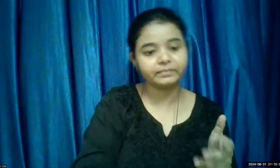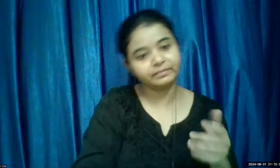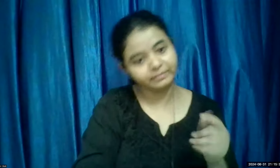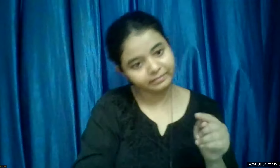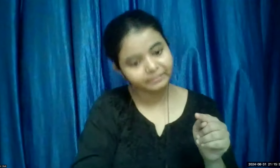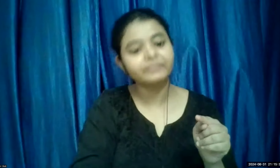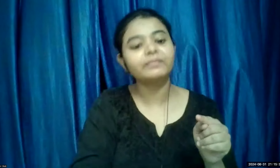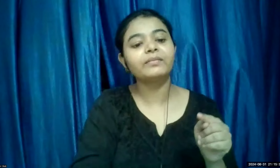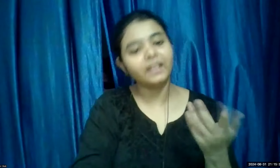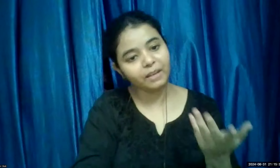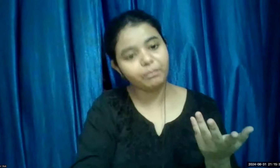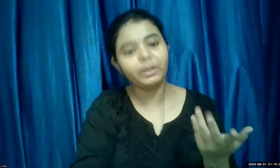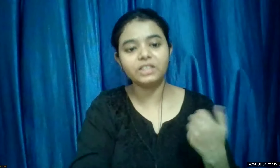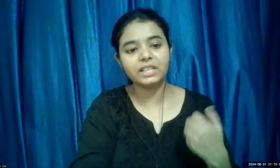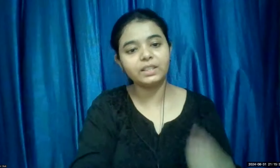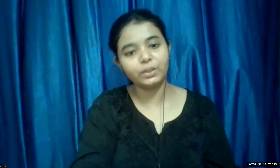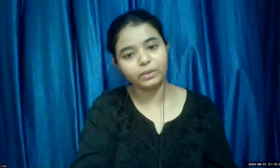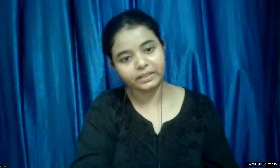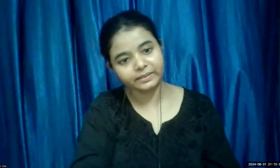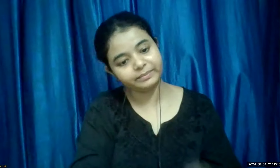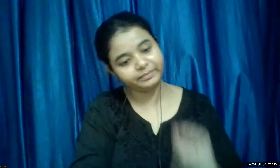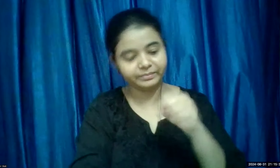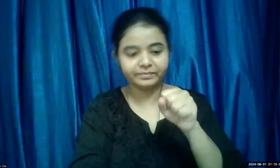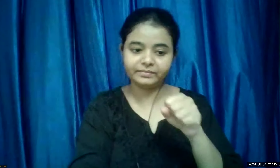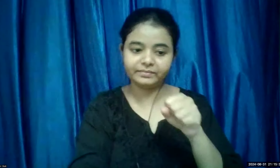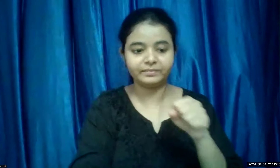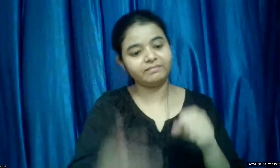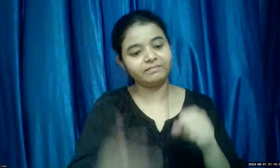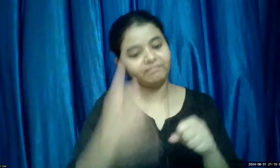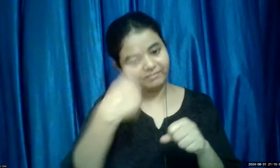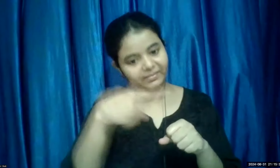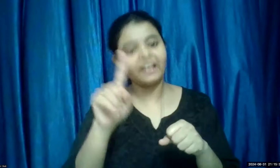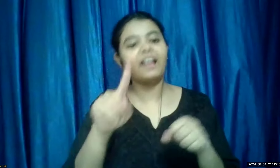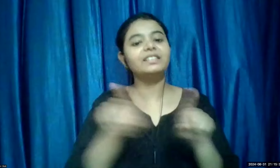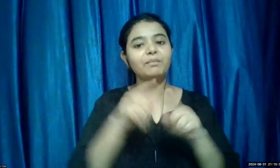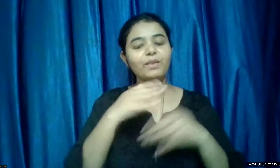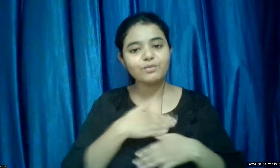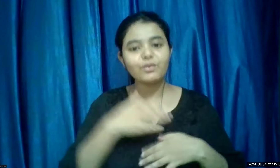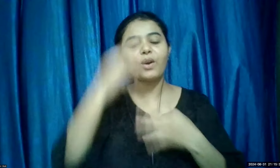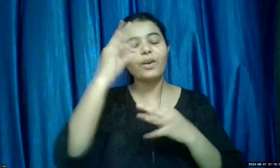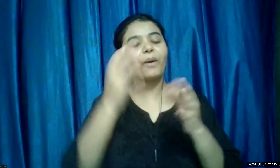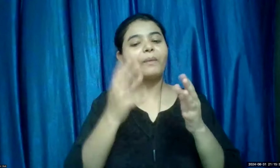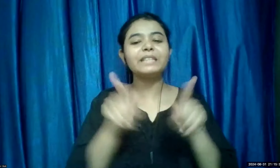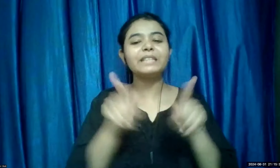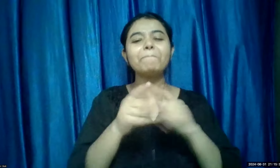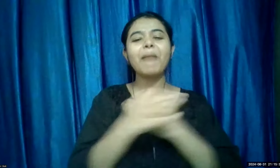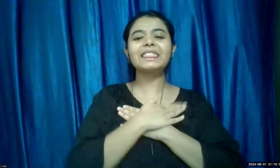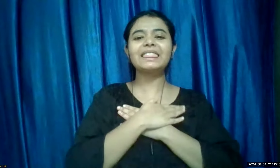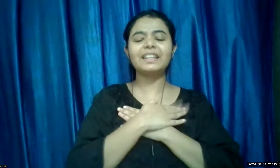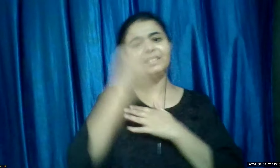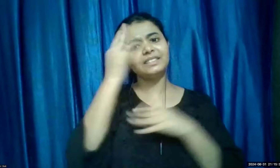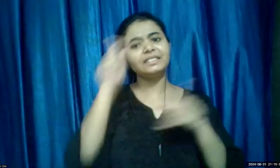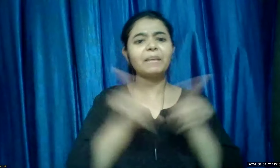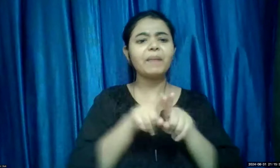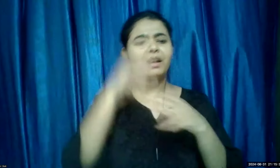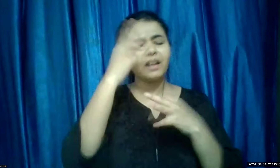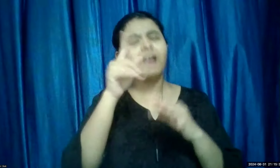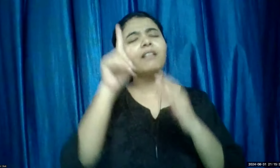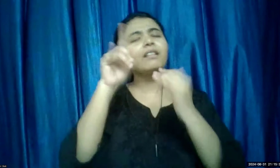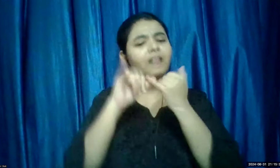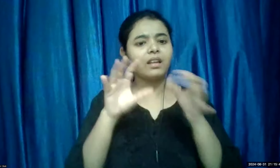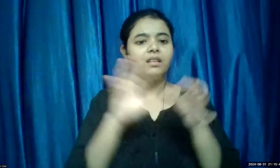प्रभु जी कह रहे भक्त जैसे ही दोस्त भक्त होंगे, उसके जैसे ही जो दोस्त होंगे। होंगे हाँ वो भी भक्त होंगे, जो दोस्त हैं वो भी भक्त